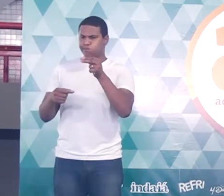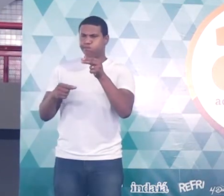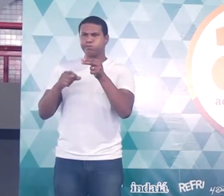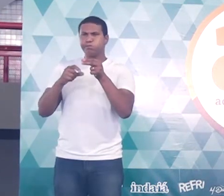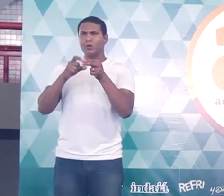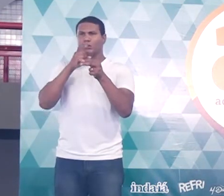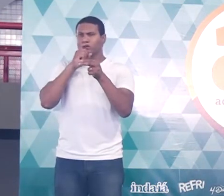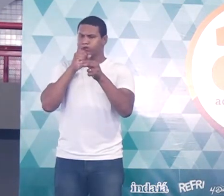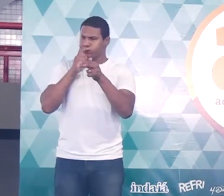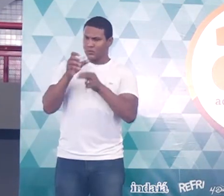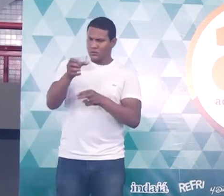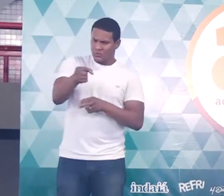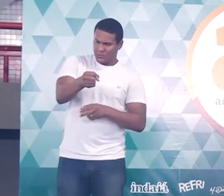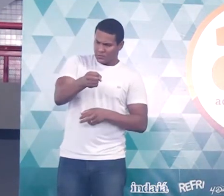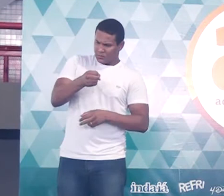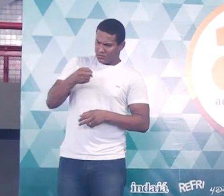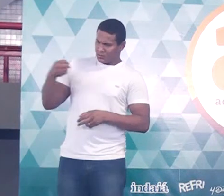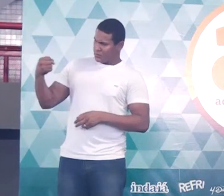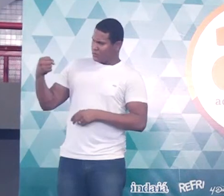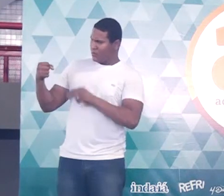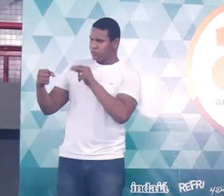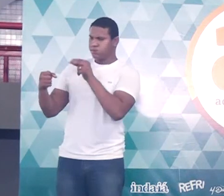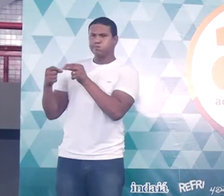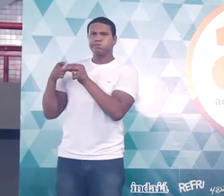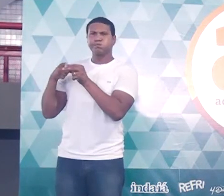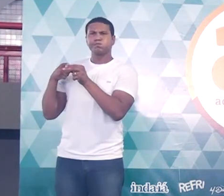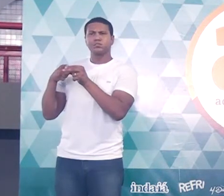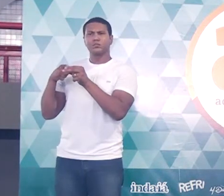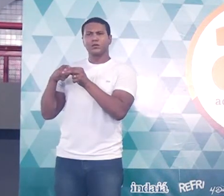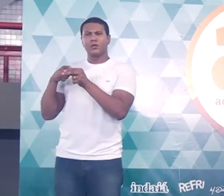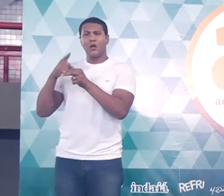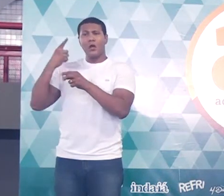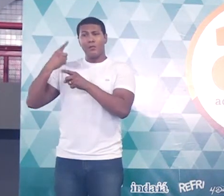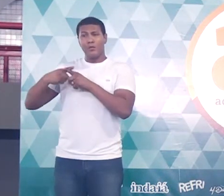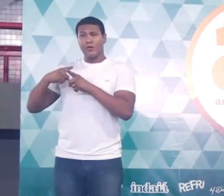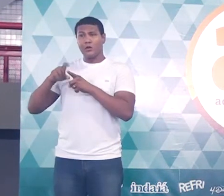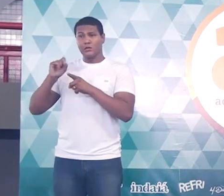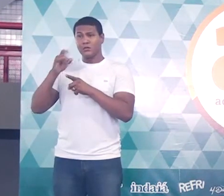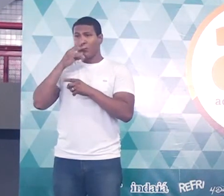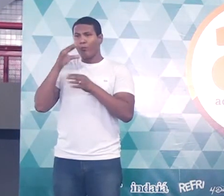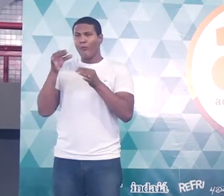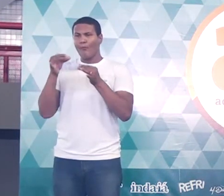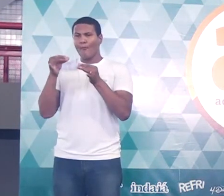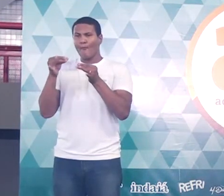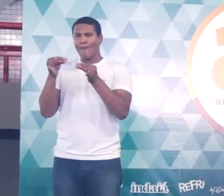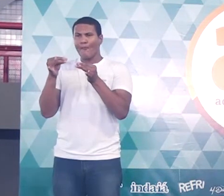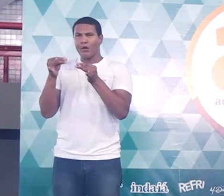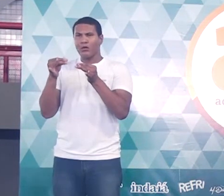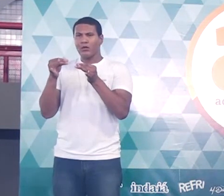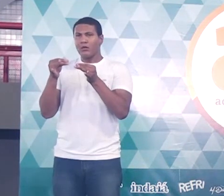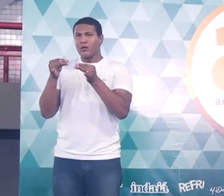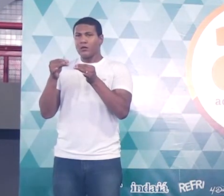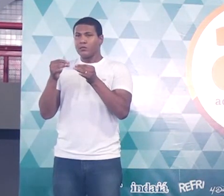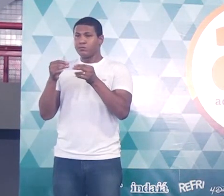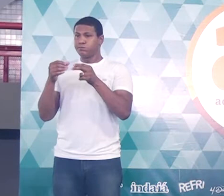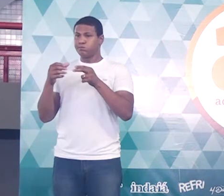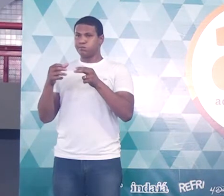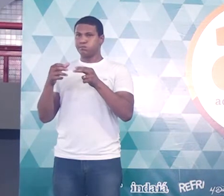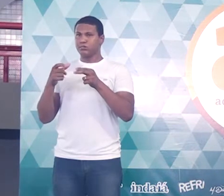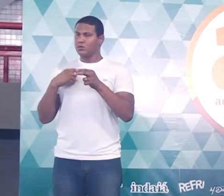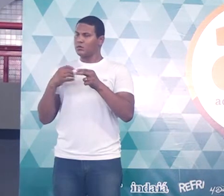comum. Justamente porque quanto maior a espessura, menor é o fluxo, e você consegue guardar mais